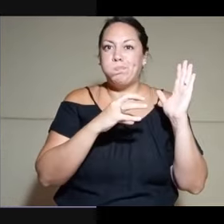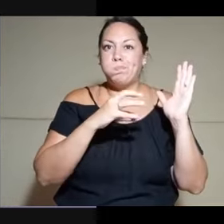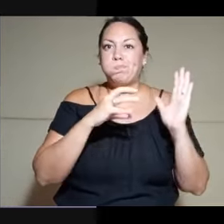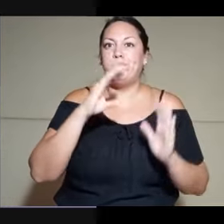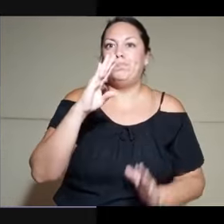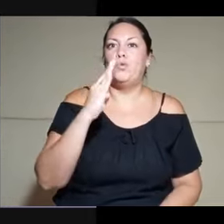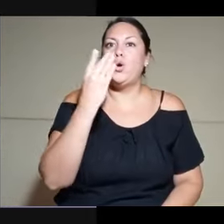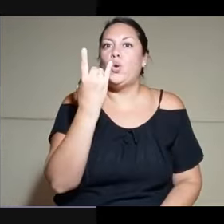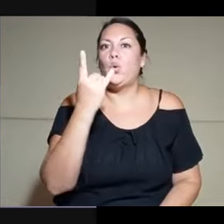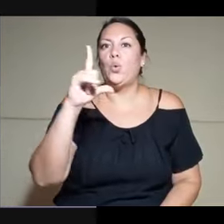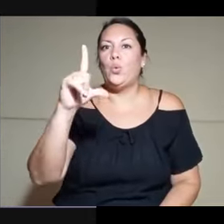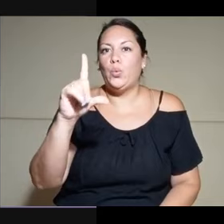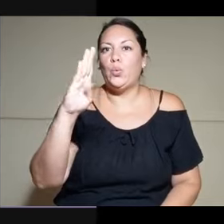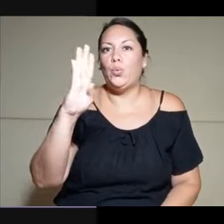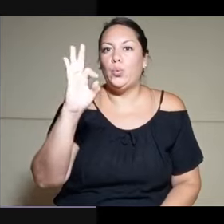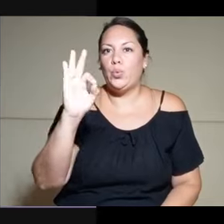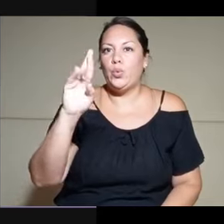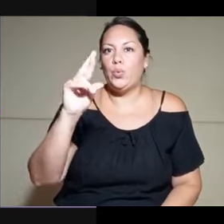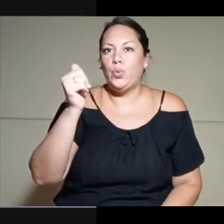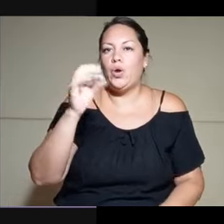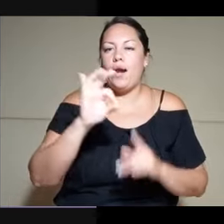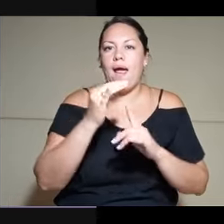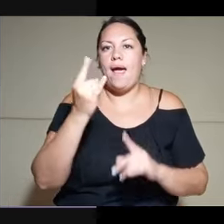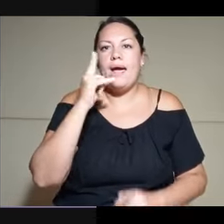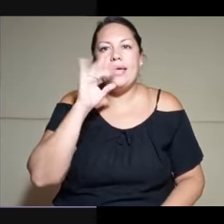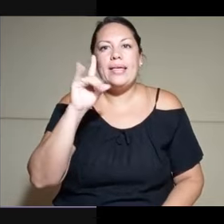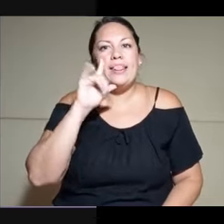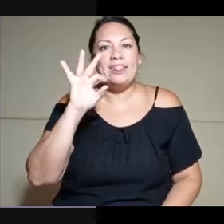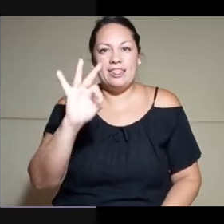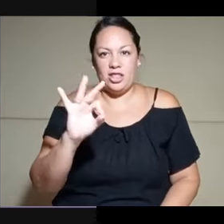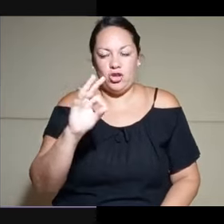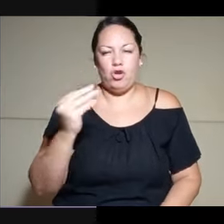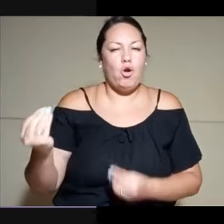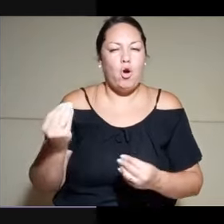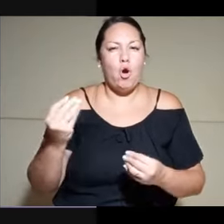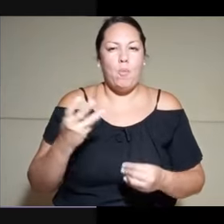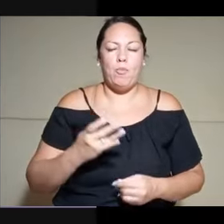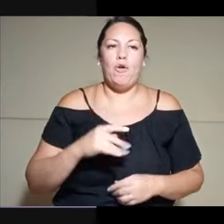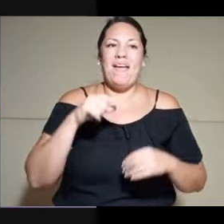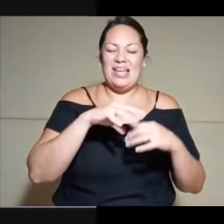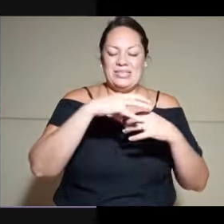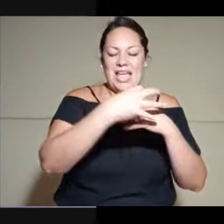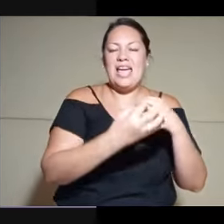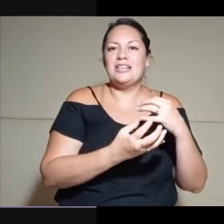con el bulbo raquídeo, que es el azul, el de más abajo. ¿Sí? El bulbo raquídeo,